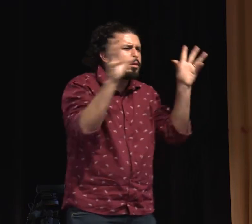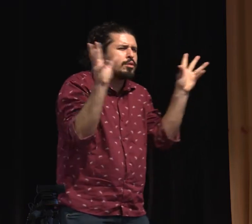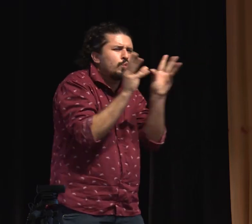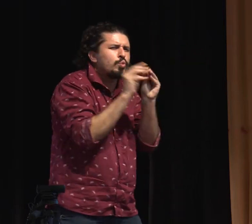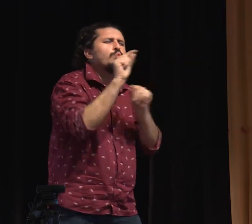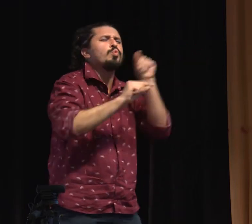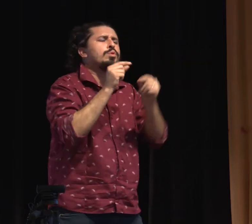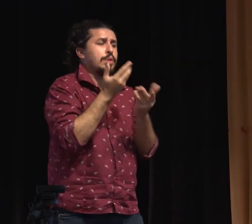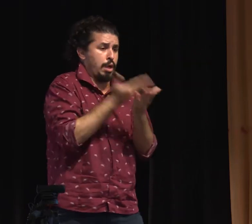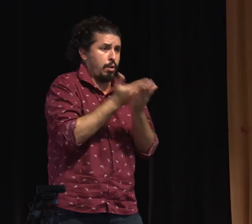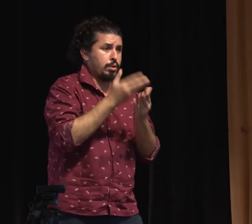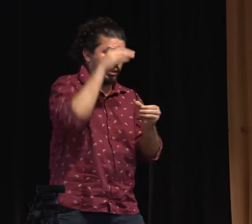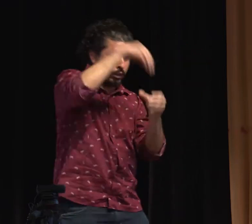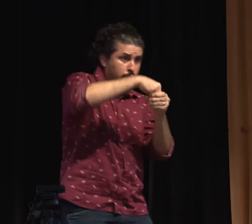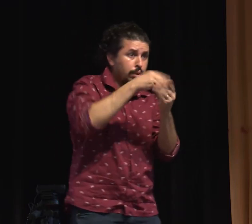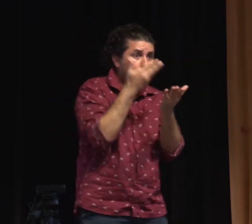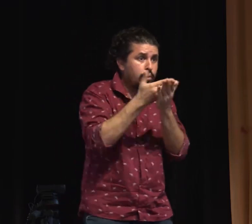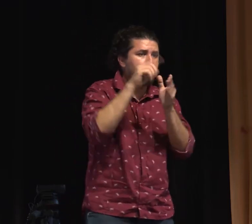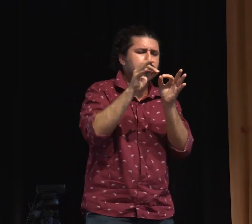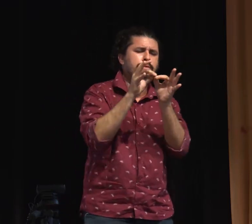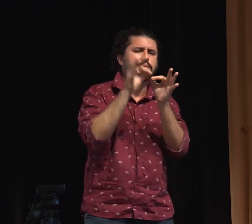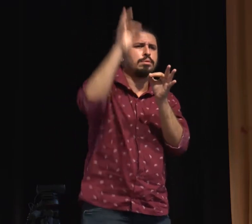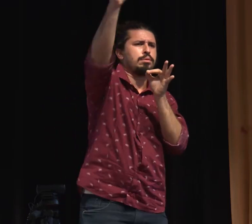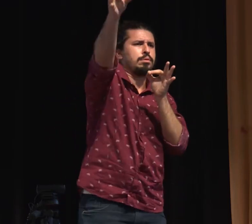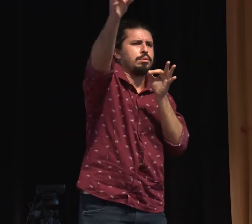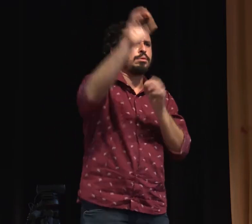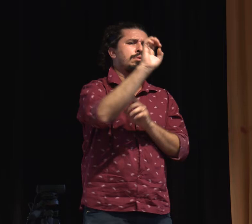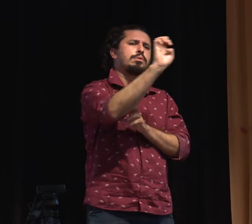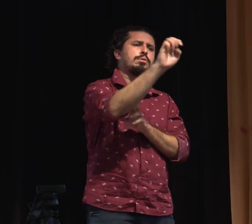Eu vou dar um resumo sobre esses três papéis, né, de cada um.